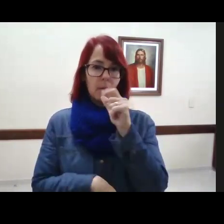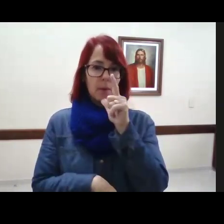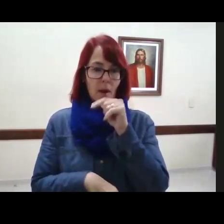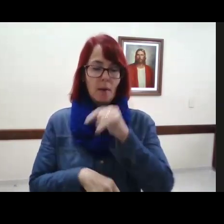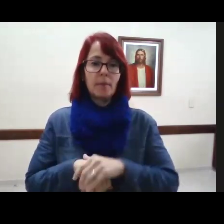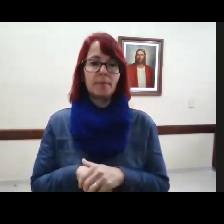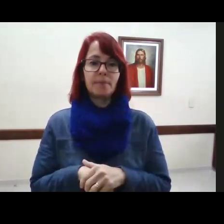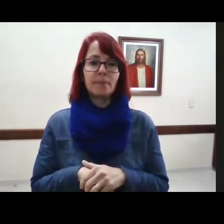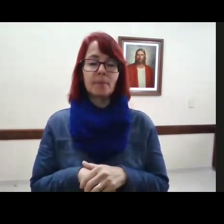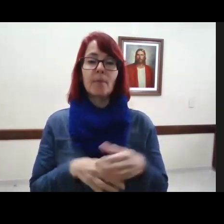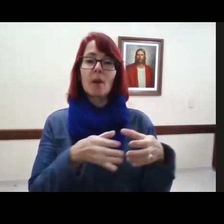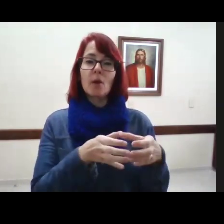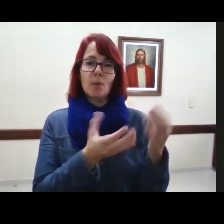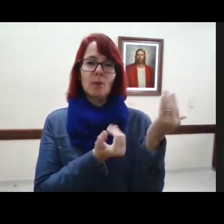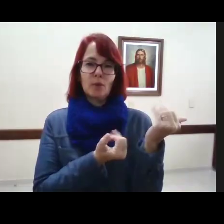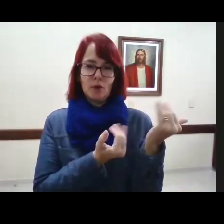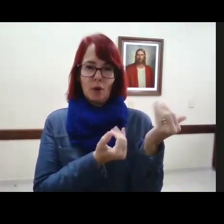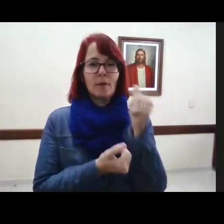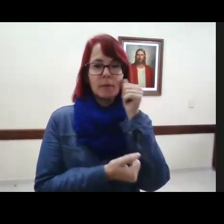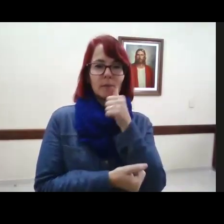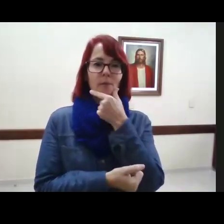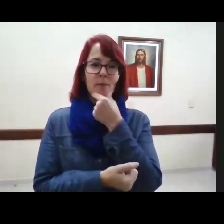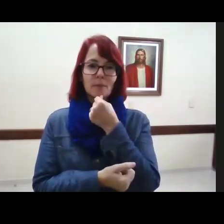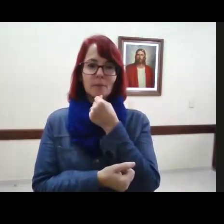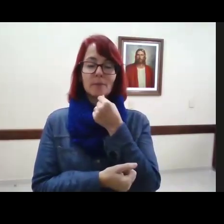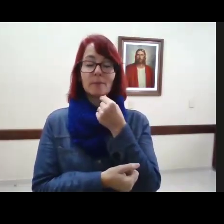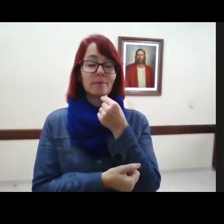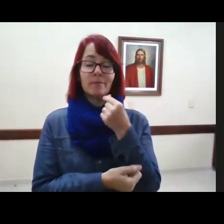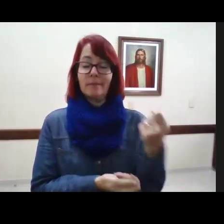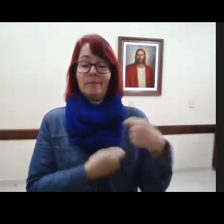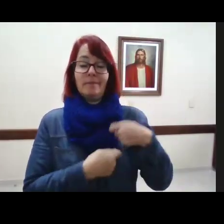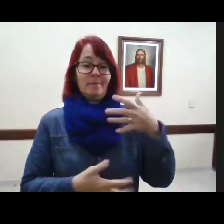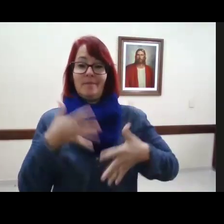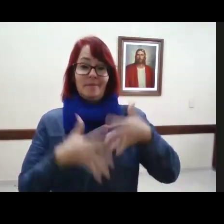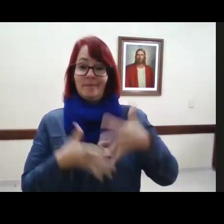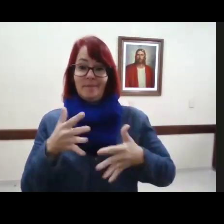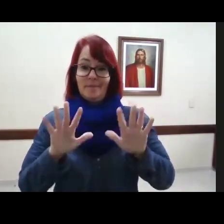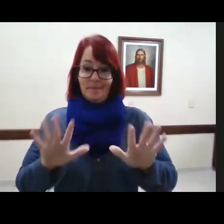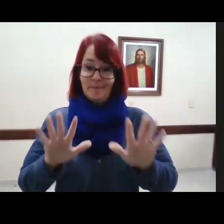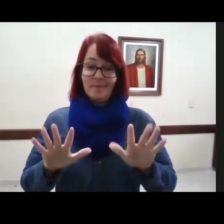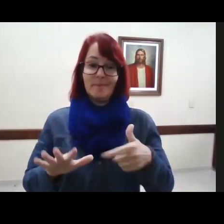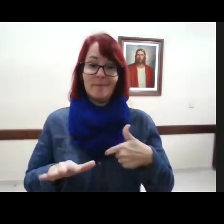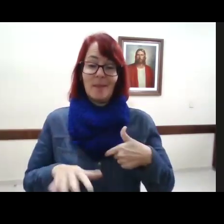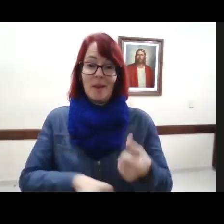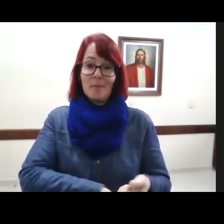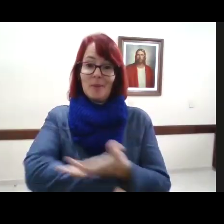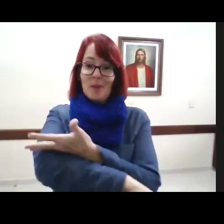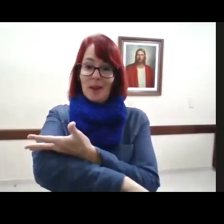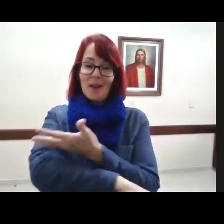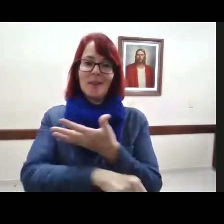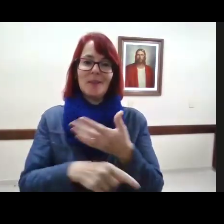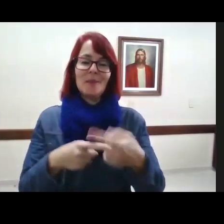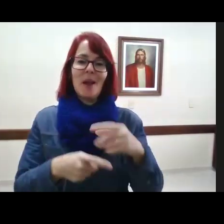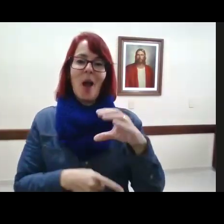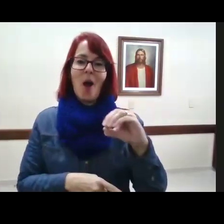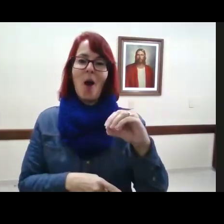Os jovens da ORM me fizeram me perder aqui e eu fiquei meio emocionado aqui com a Copa Smith, aqui eu